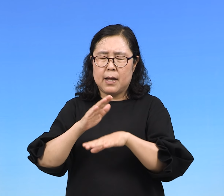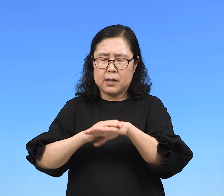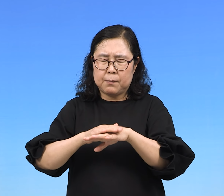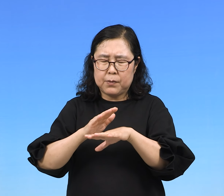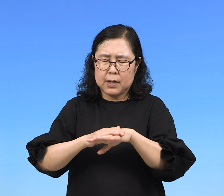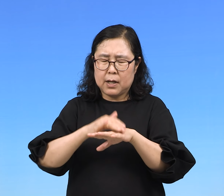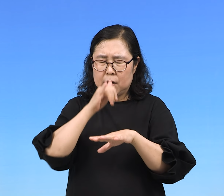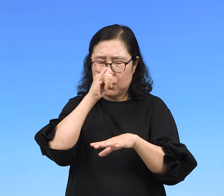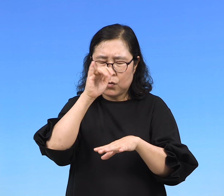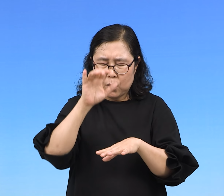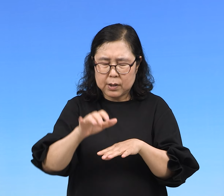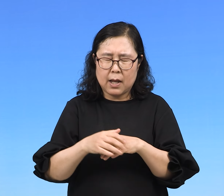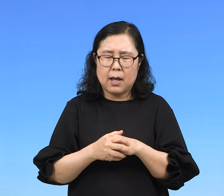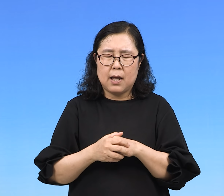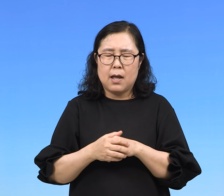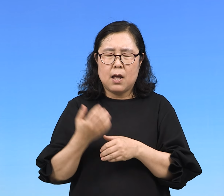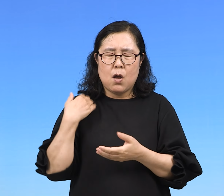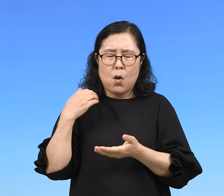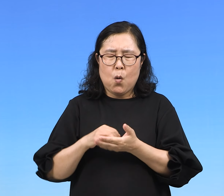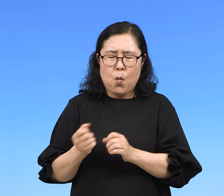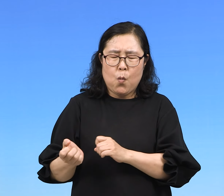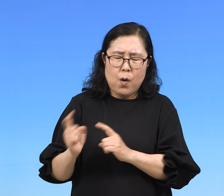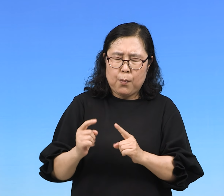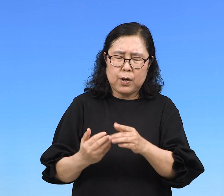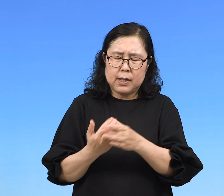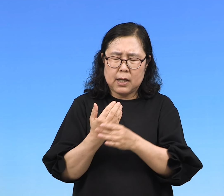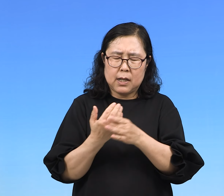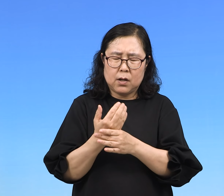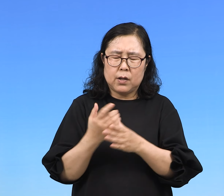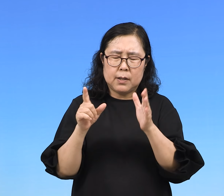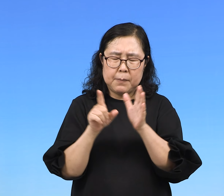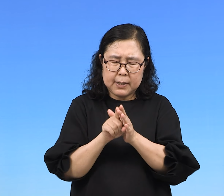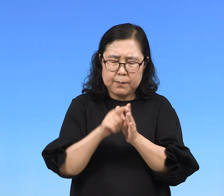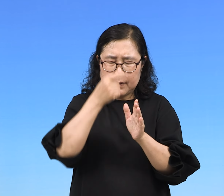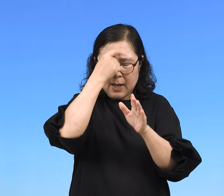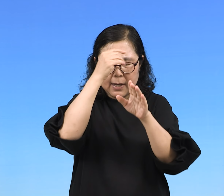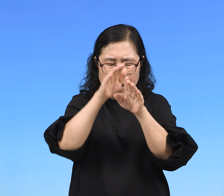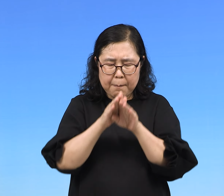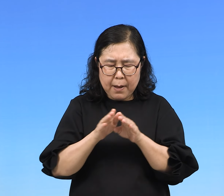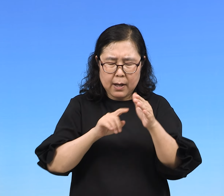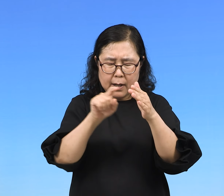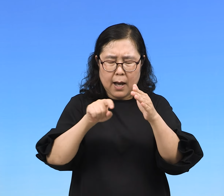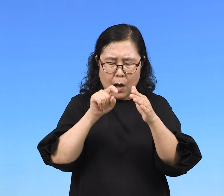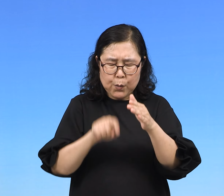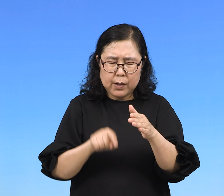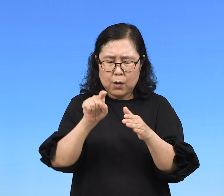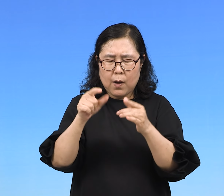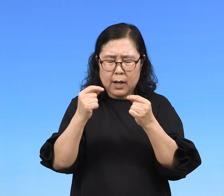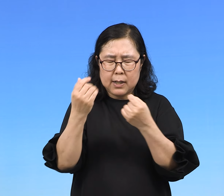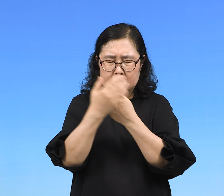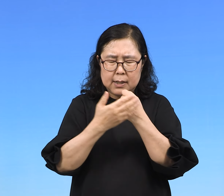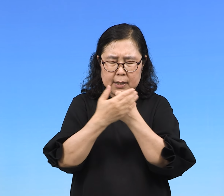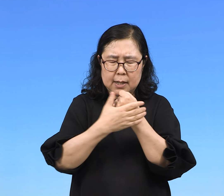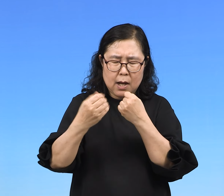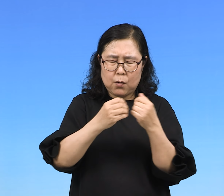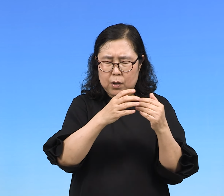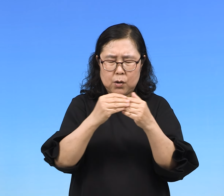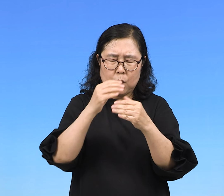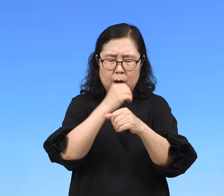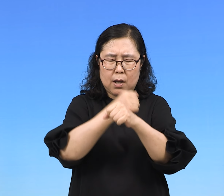터치가 이루어지는 그곳에 회복이 일어나는 줄 믿사오니 예배 가운데 아버지 그런